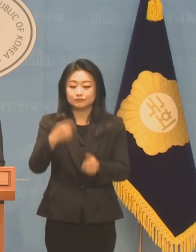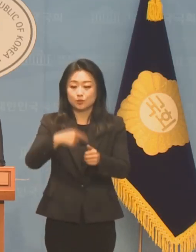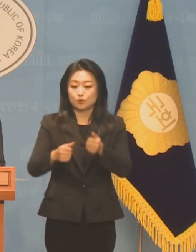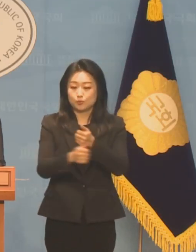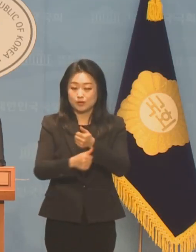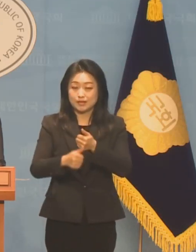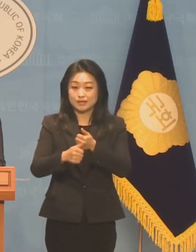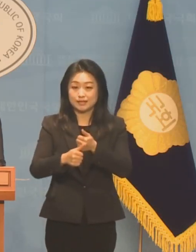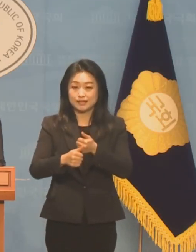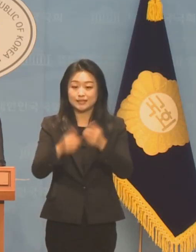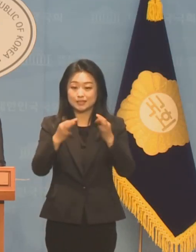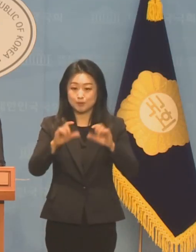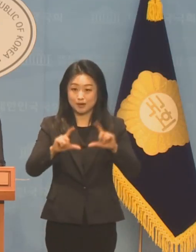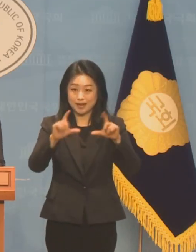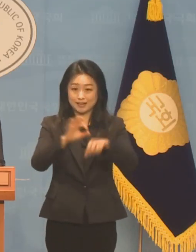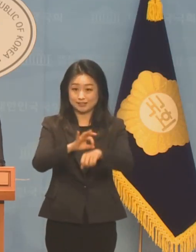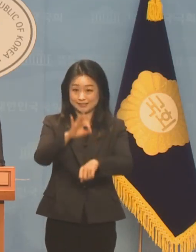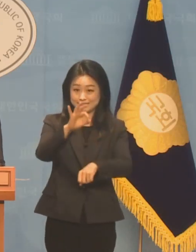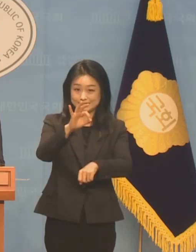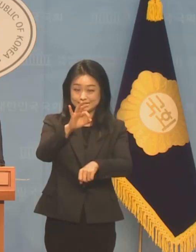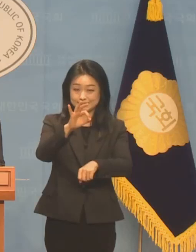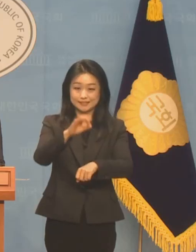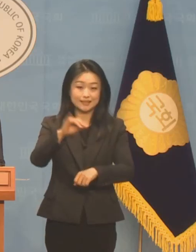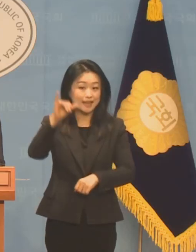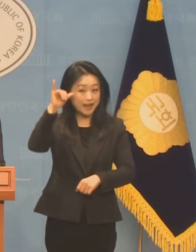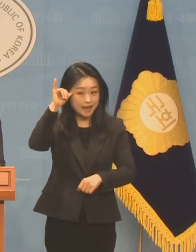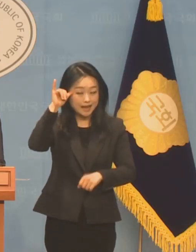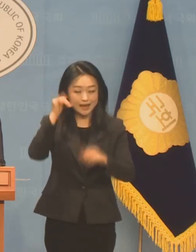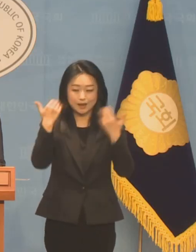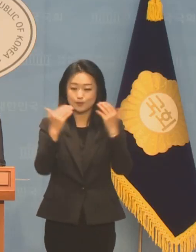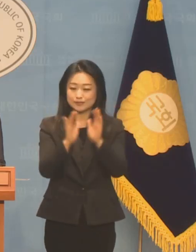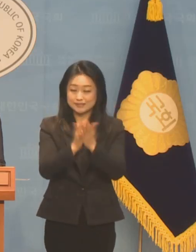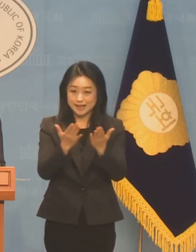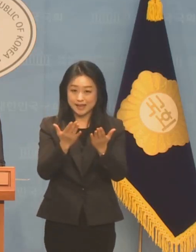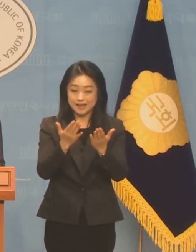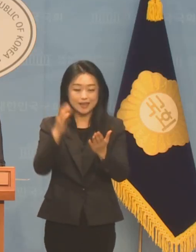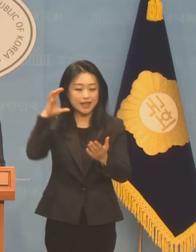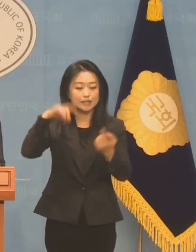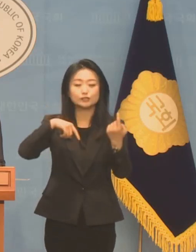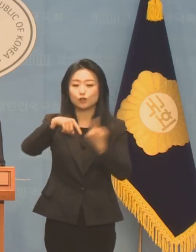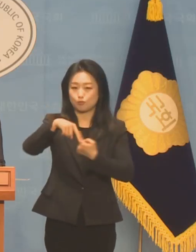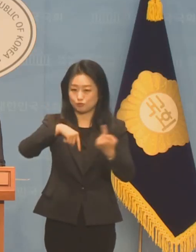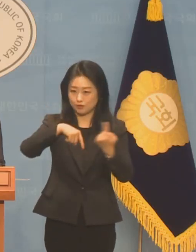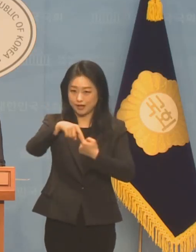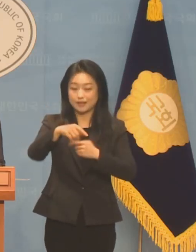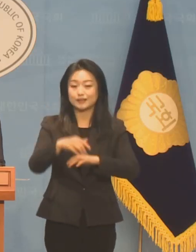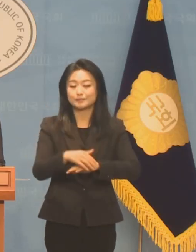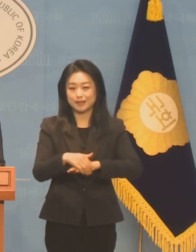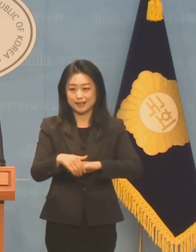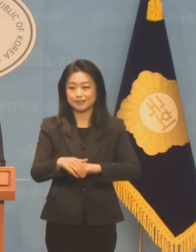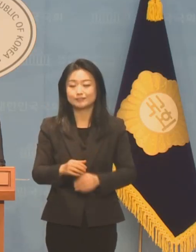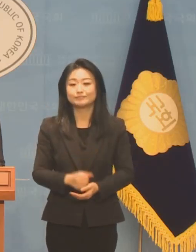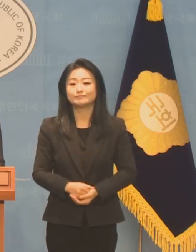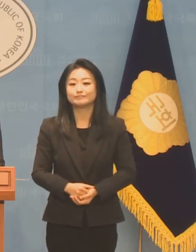교육위원회는 금요일 17일 오전 10시 AI 디지털 교과서 검증 청문회를 개최할